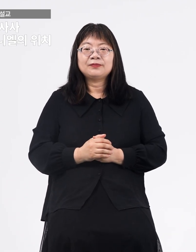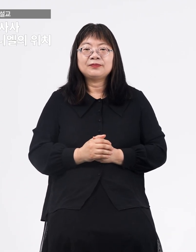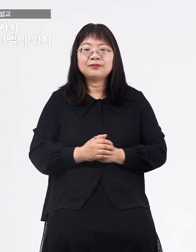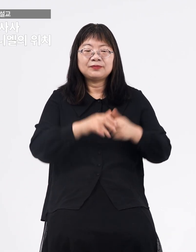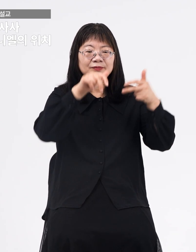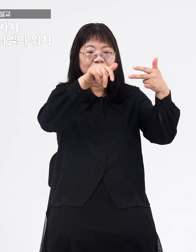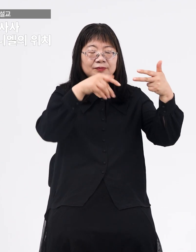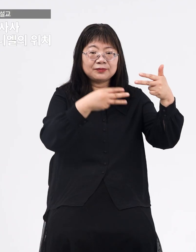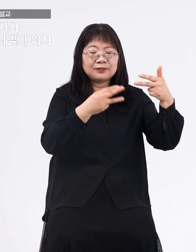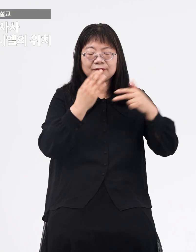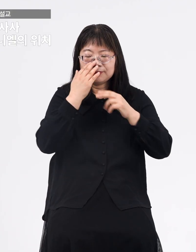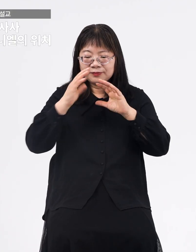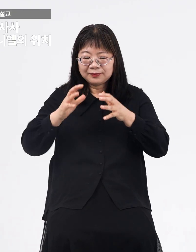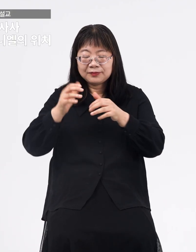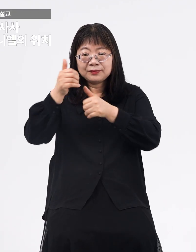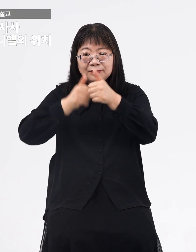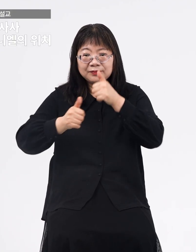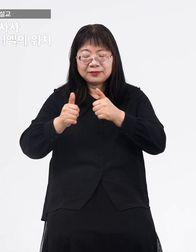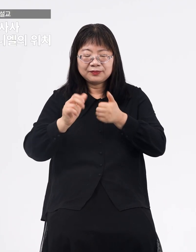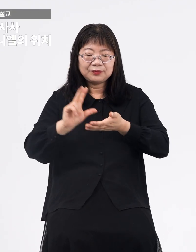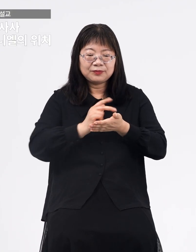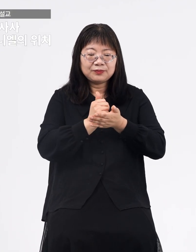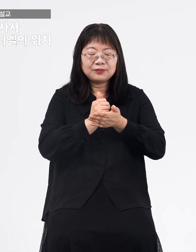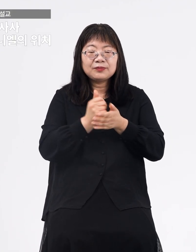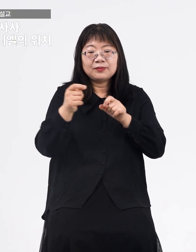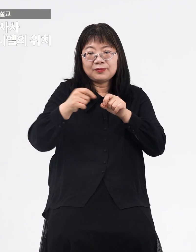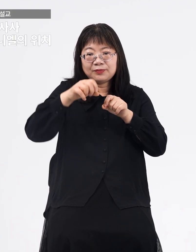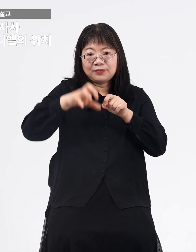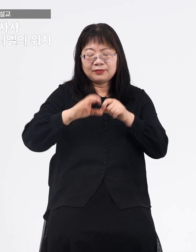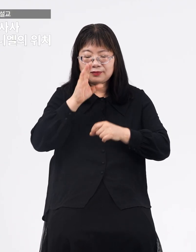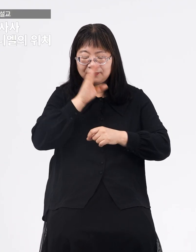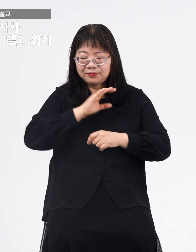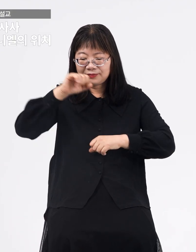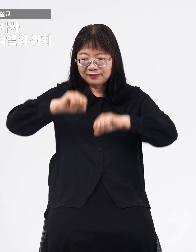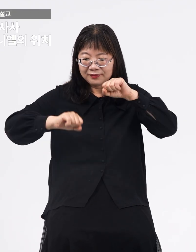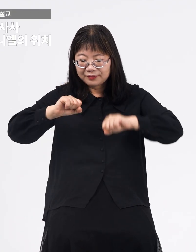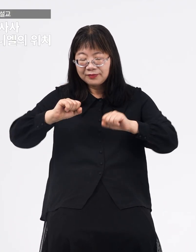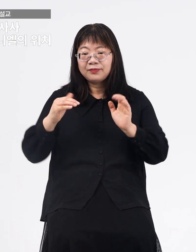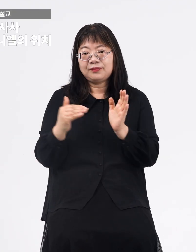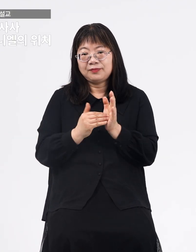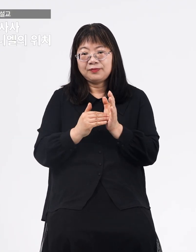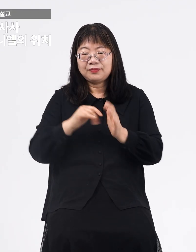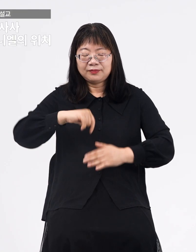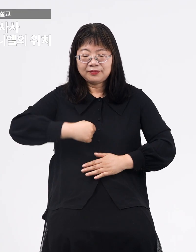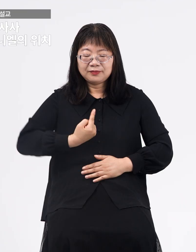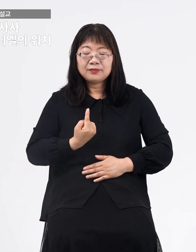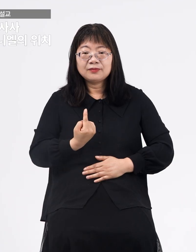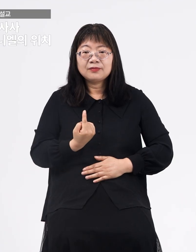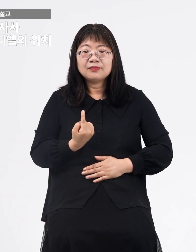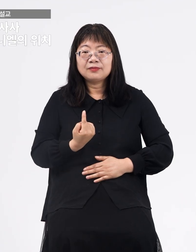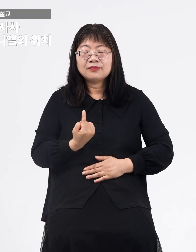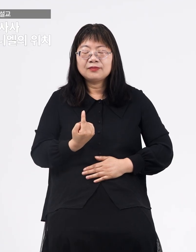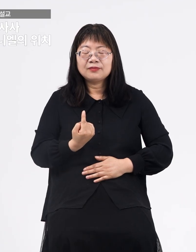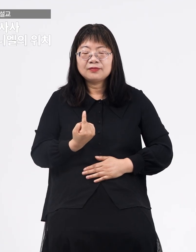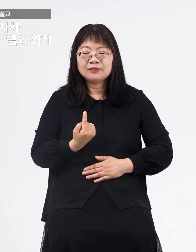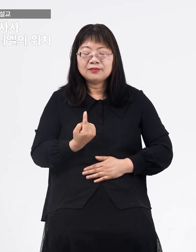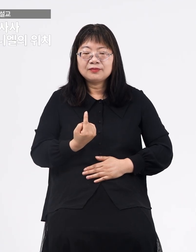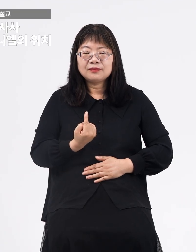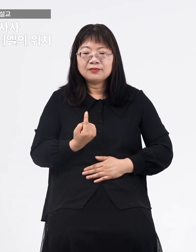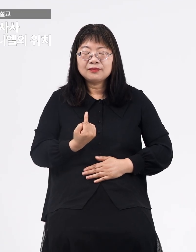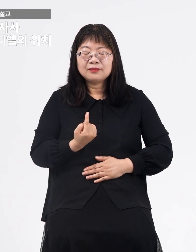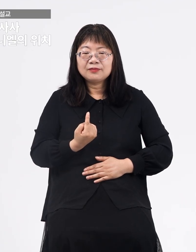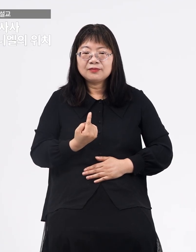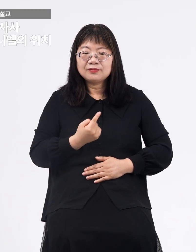이스라엘 자손이 여호와의 목전에 악을 행하여 자기들의 하나님 여호와를